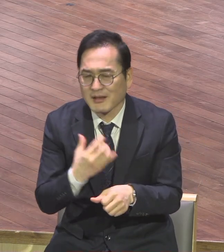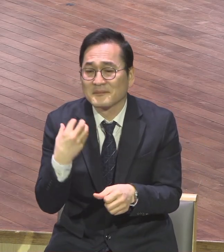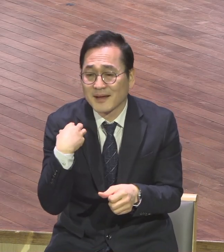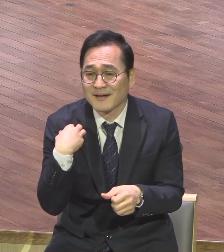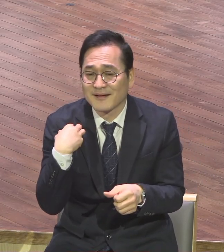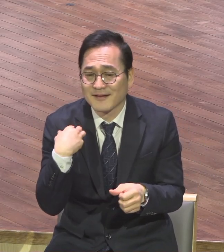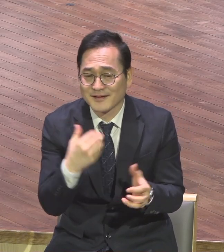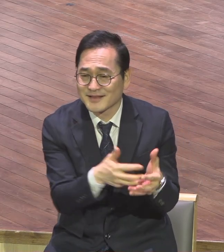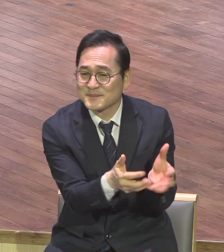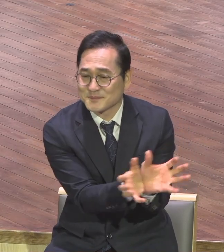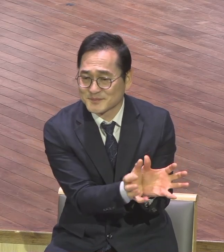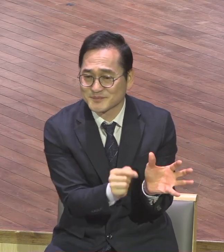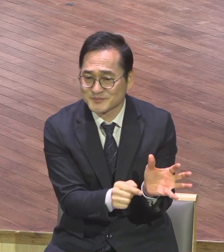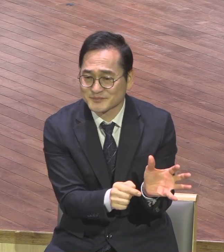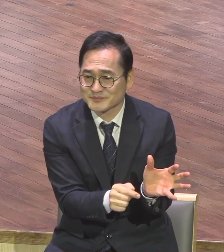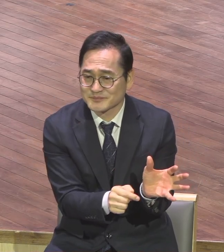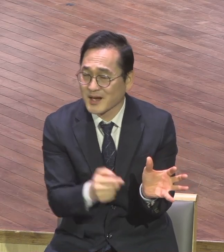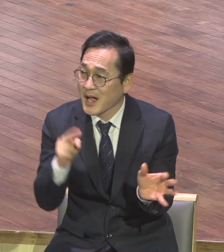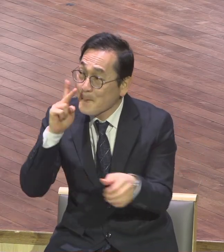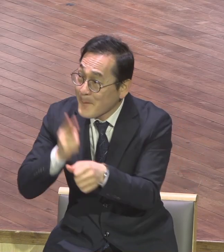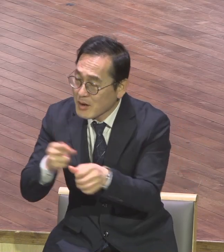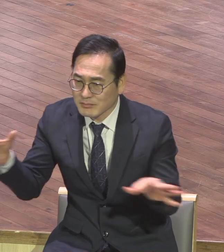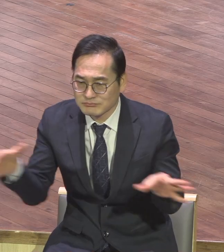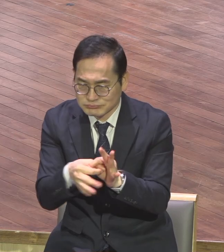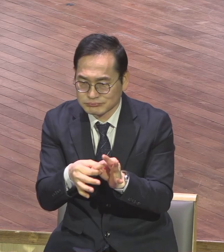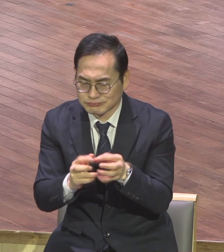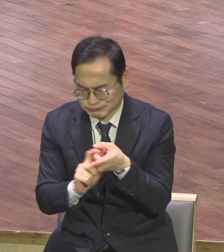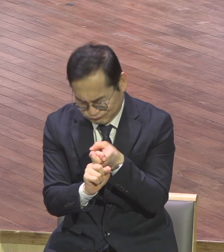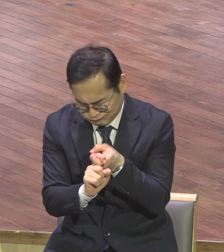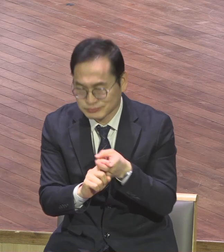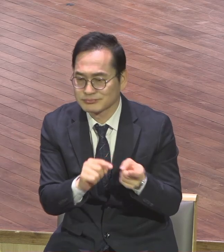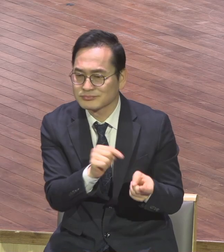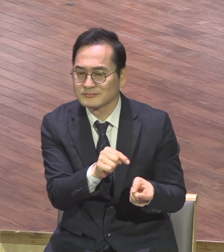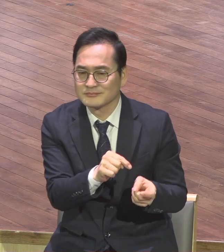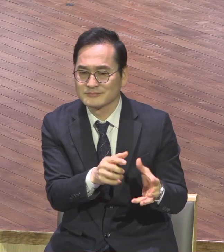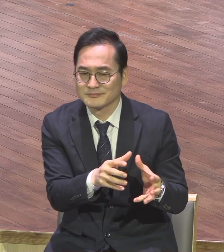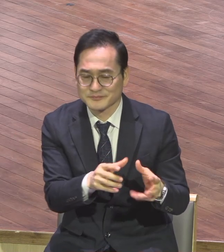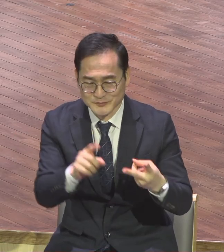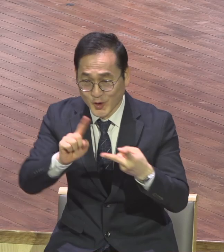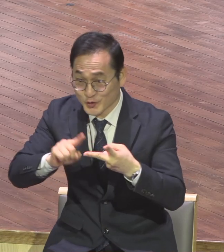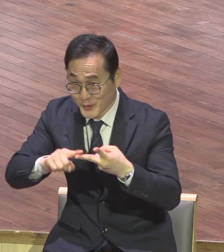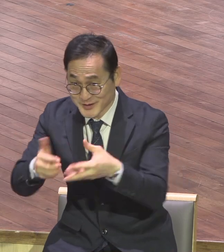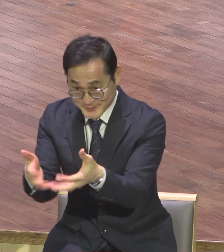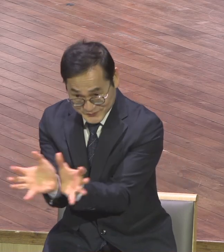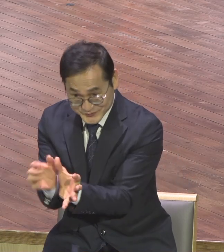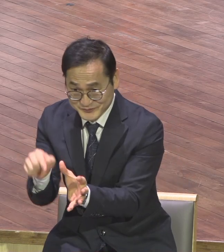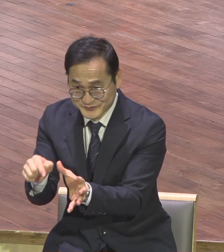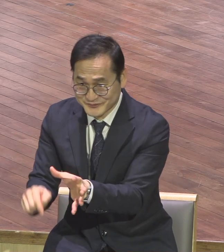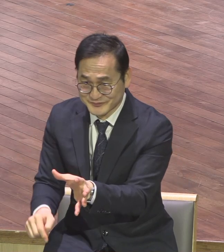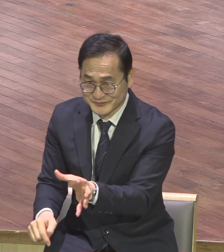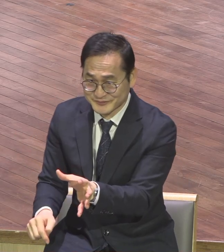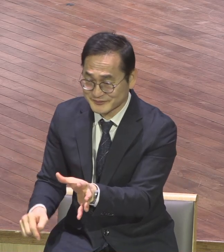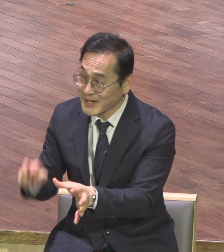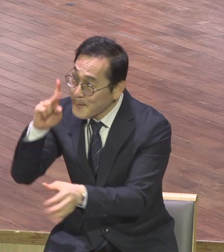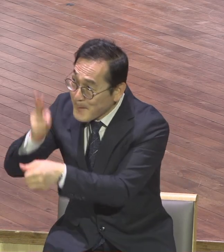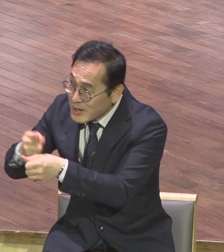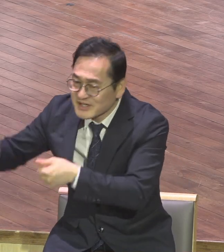이들은 바울과 우호적 관계가 있었던 평소 때 사람들이었어요. 그런데 또 한 부류가 있었는데 이들은 사도